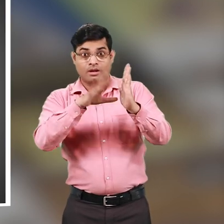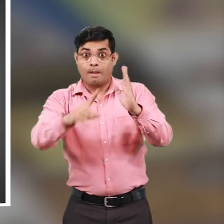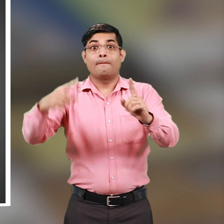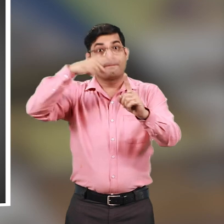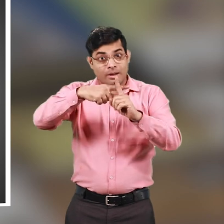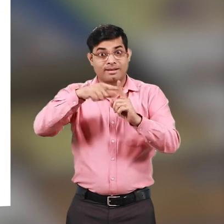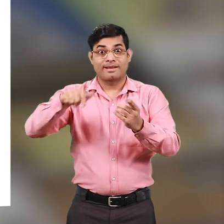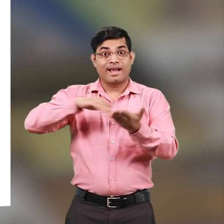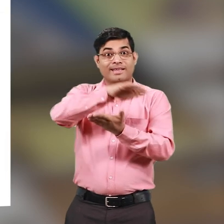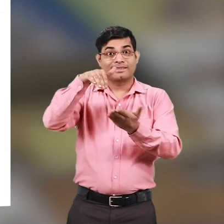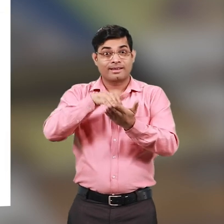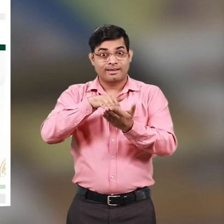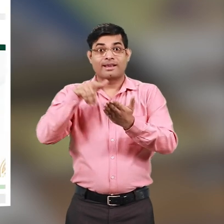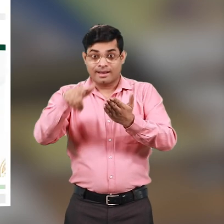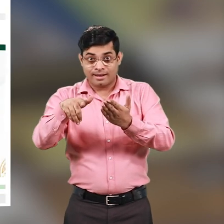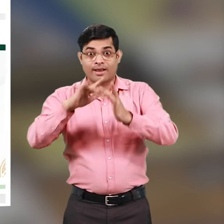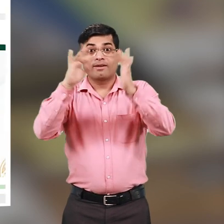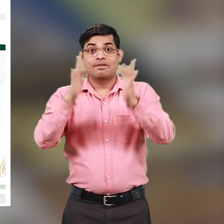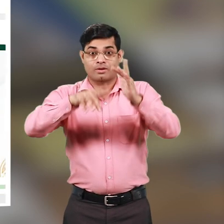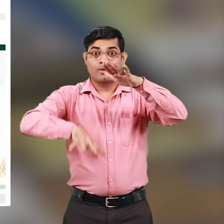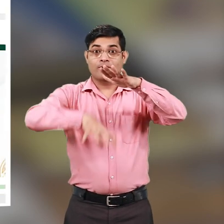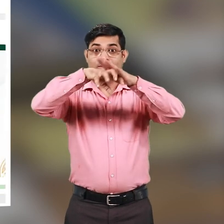की विबसाइट से निशुलक प्राप्त किया जा सकता है